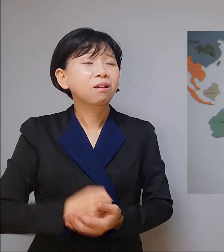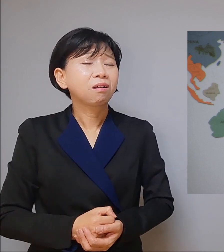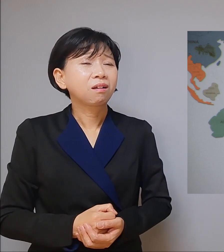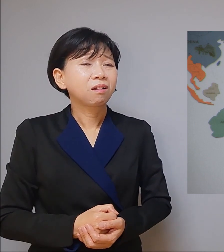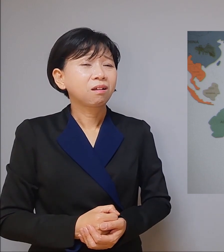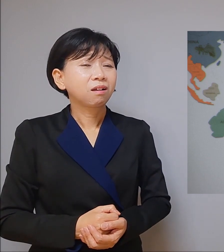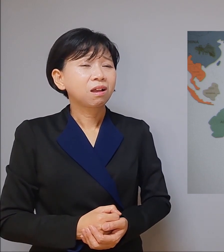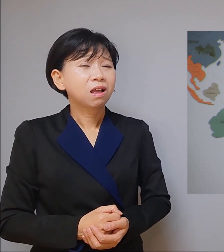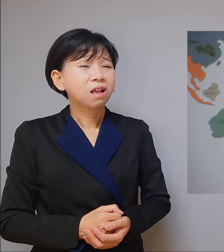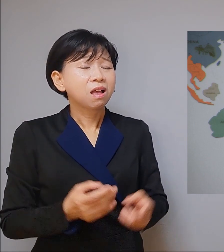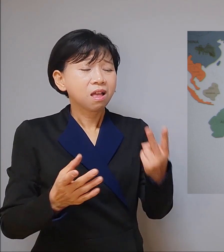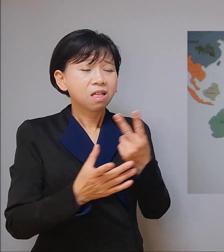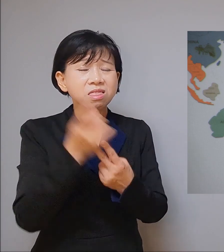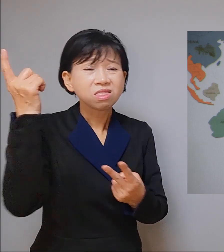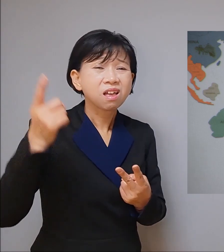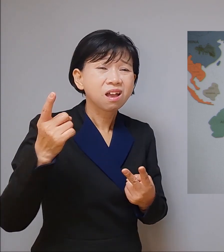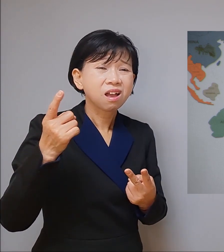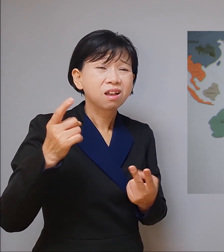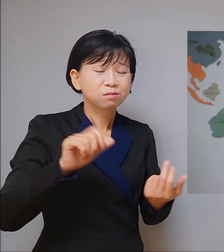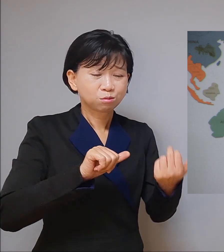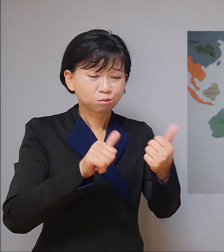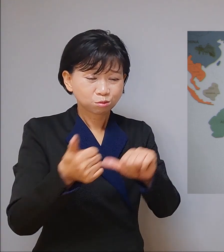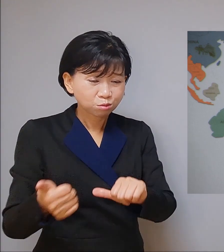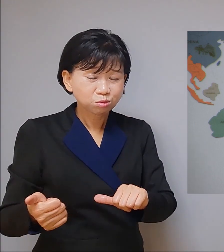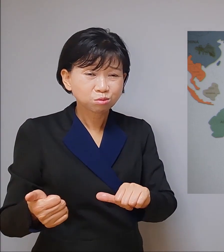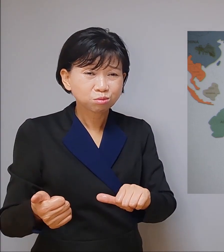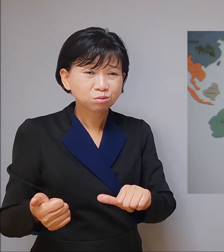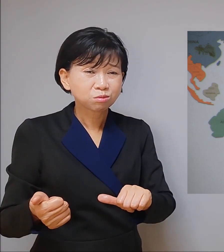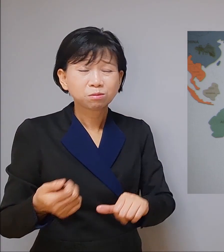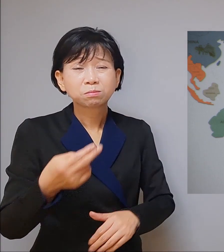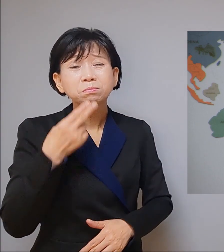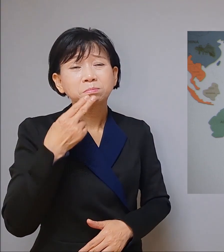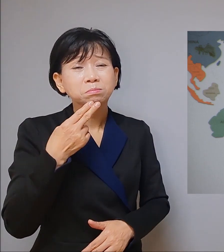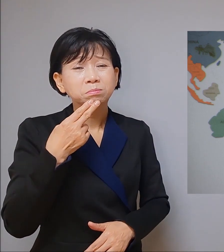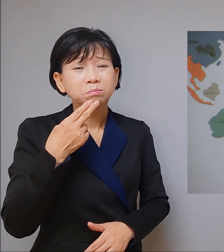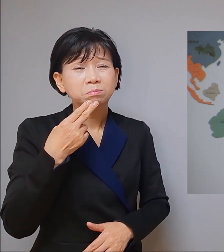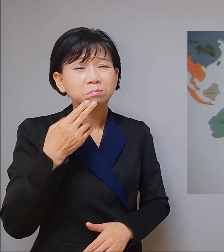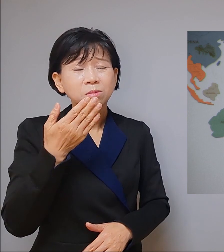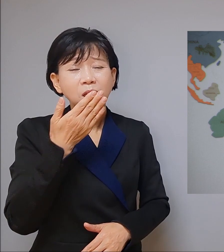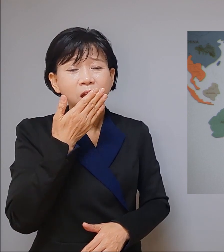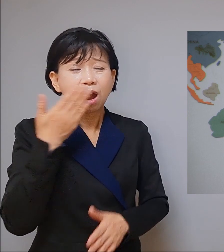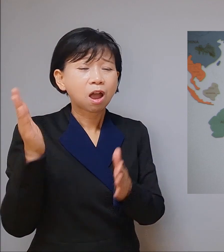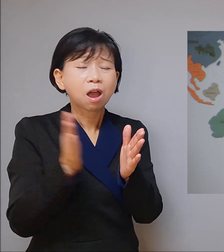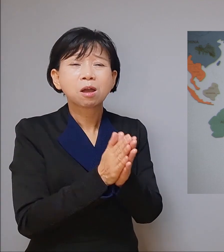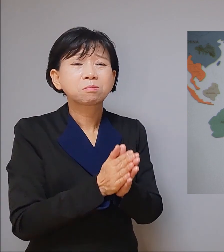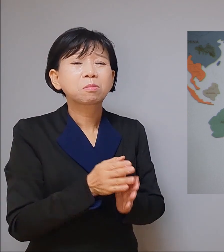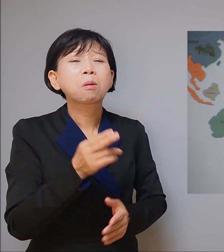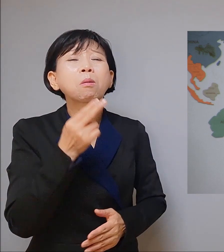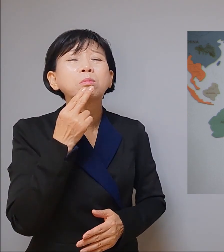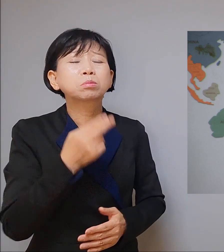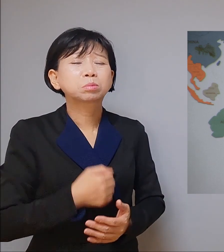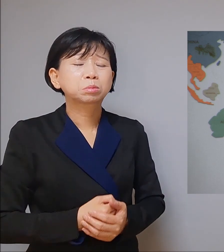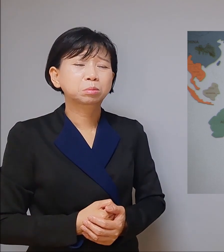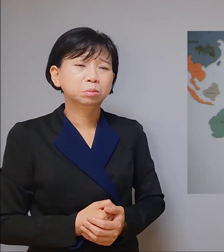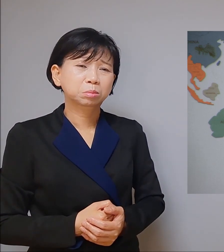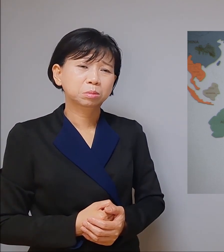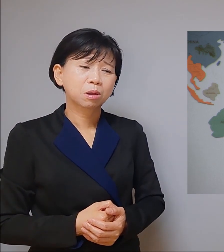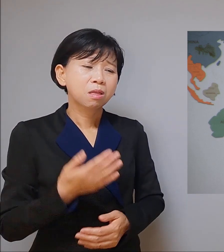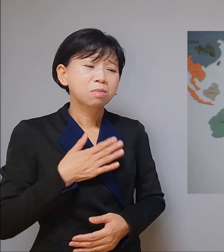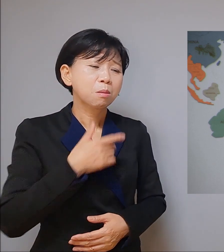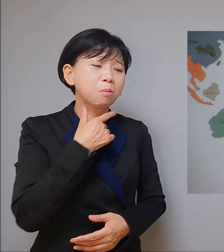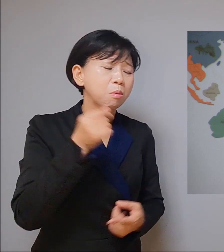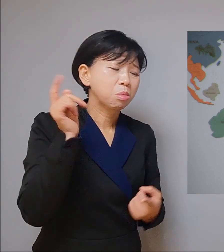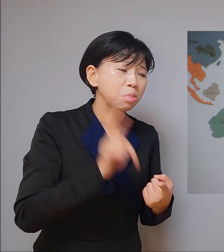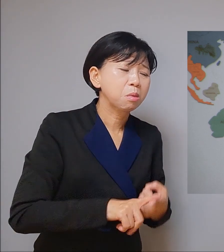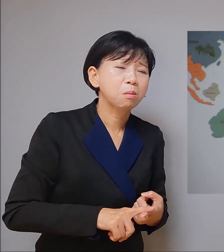죽을 준비가 되어 있지 않기 때문입니다. 부부가 연합이 되지 않아 상대방에 대한 책임이 없습니다. 자신이 원하는 대로